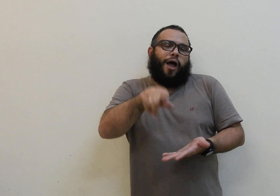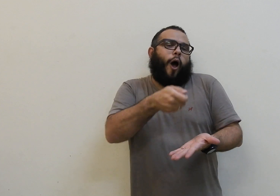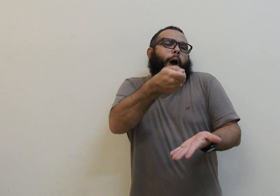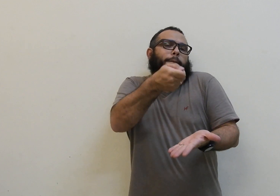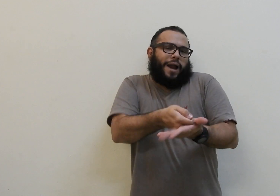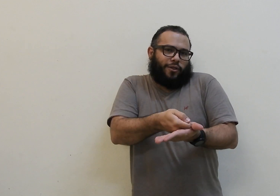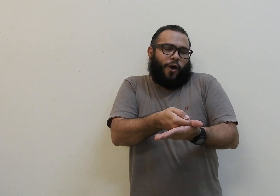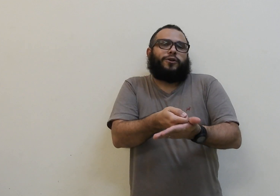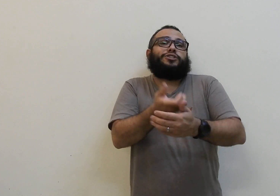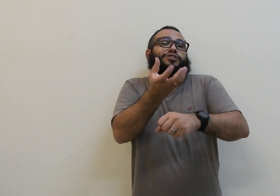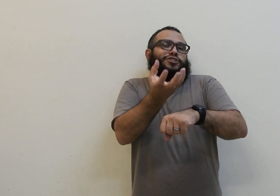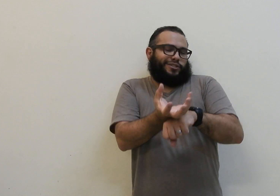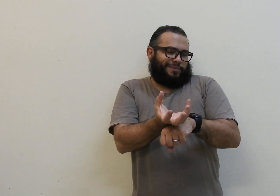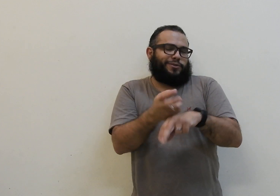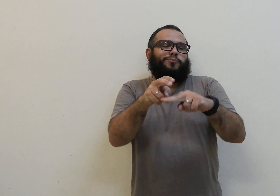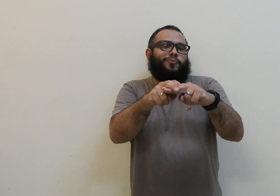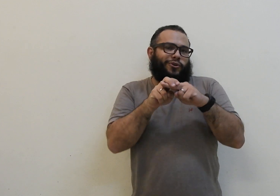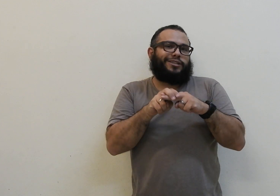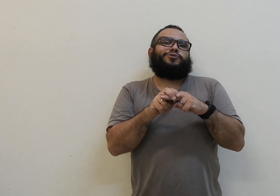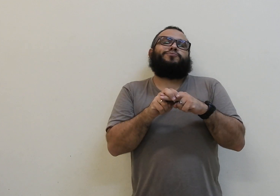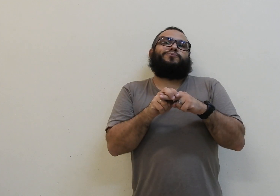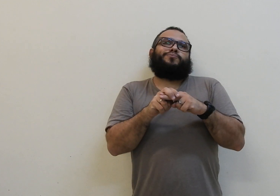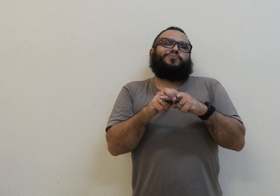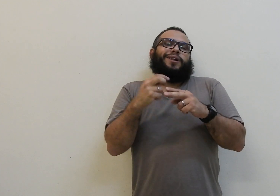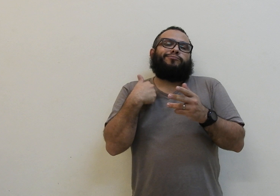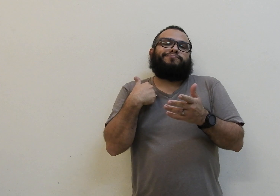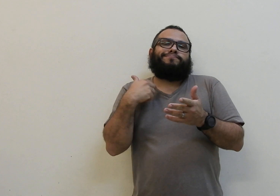Libras. Essa disciplina é uma disciplina obrigatória